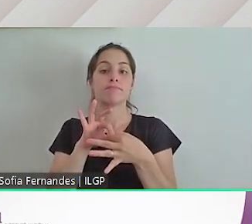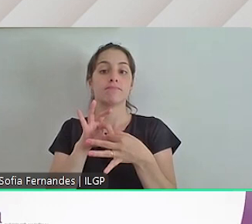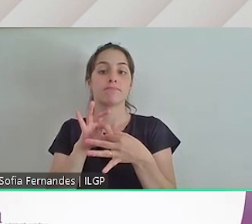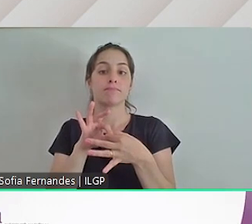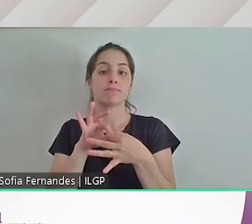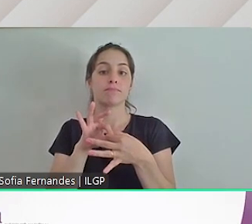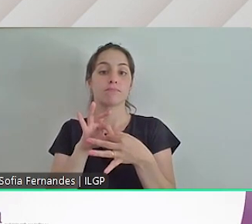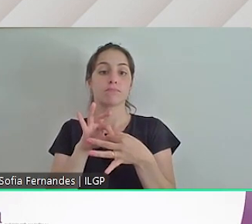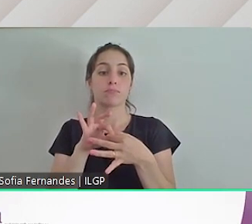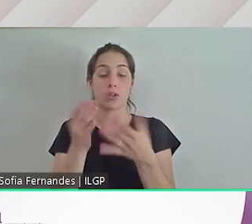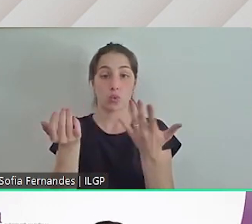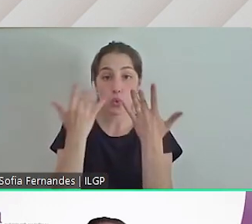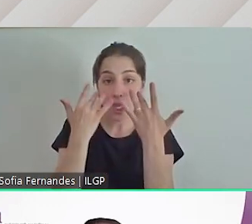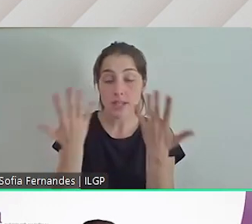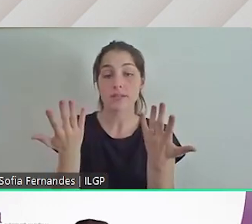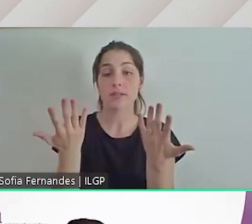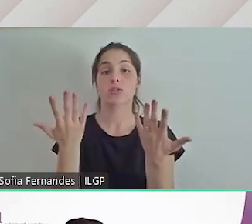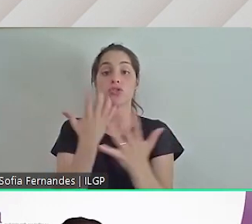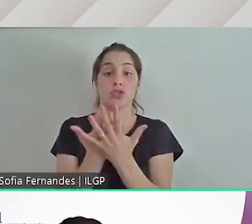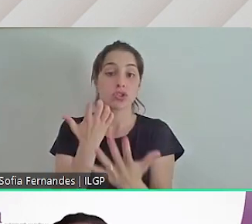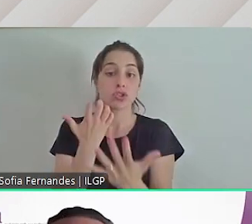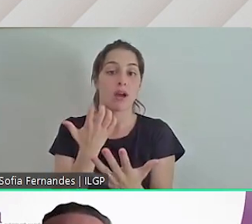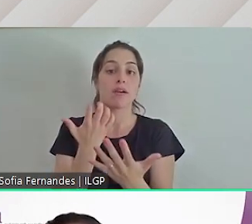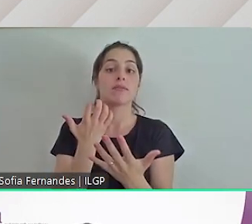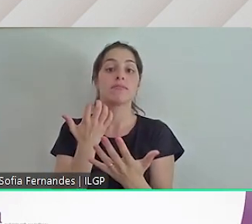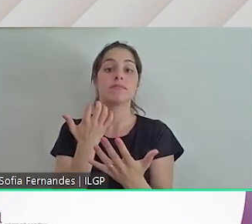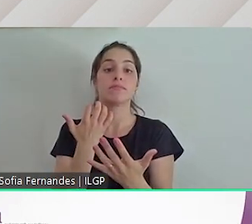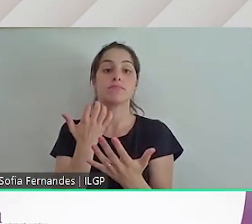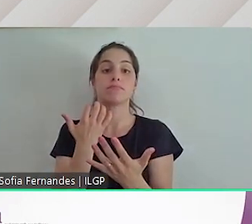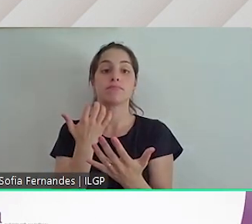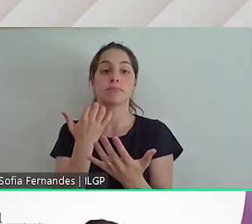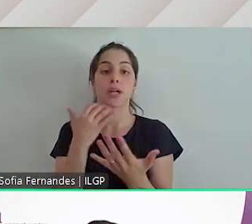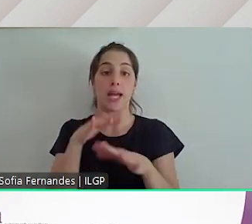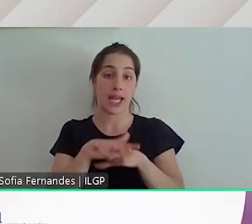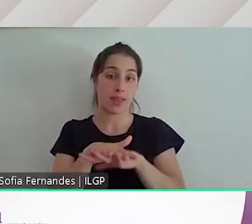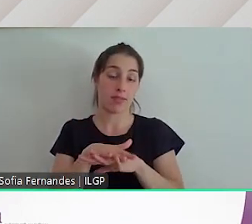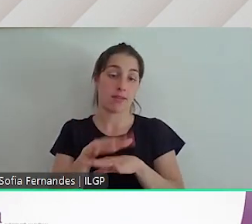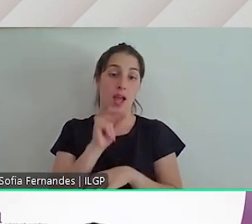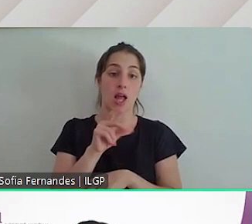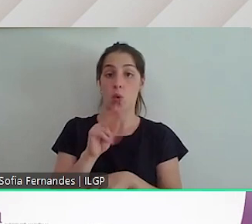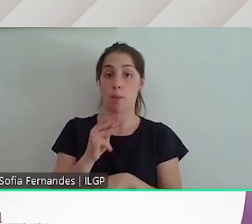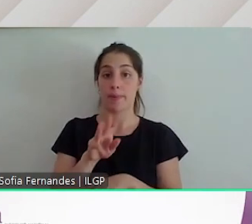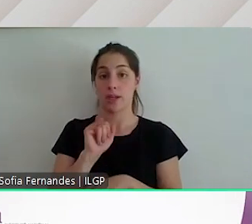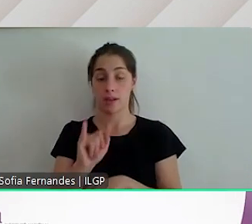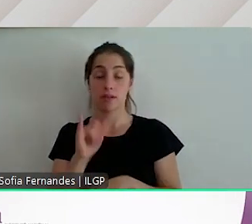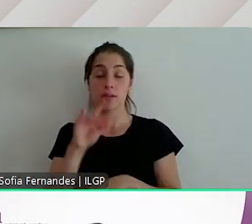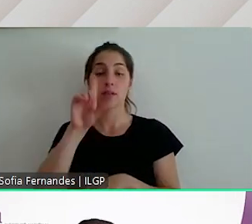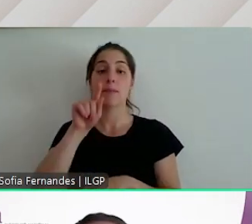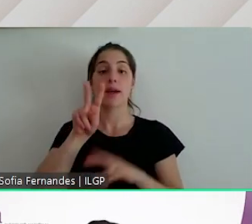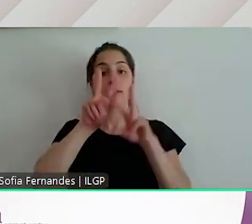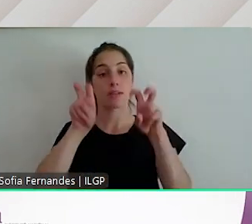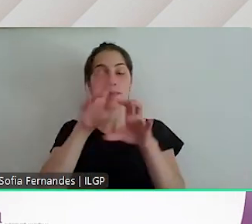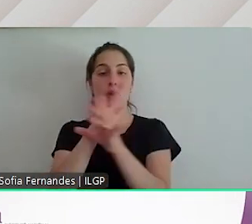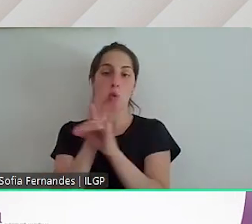são notícias, naquilo que é o destaque sobre a rede INA Alumni, ou sobre temas que de facto tocam nas